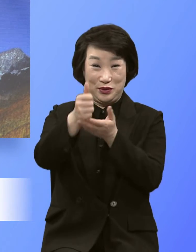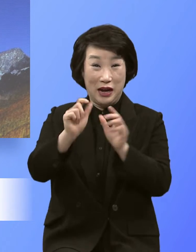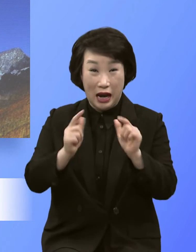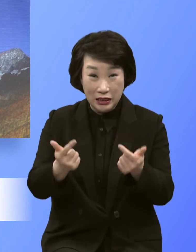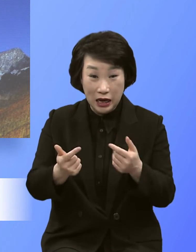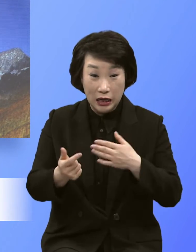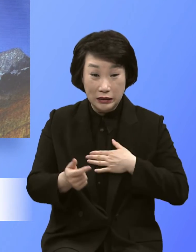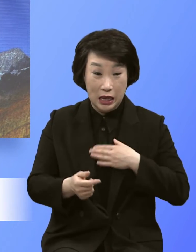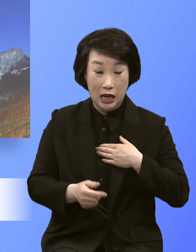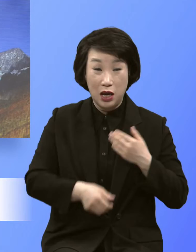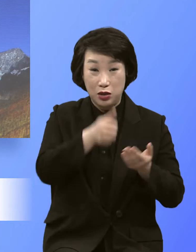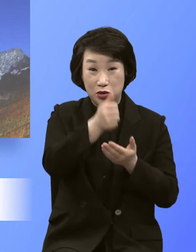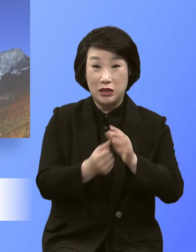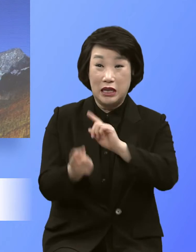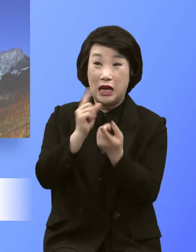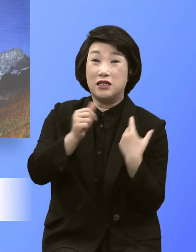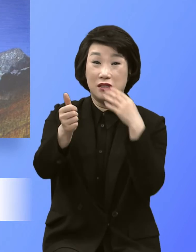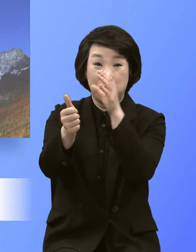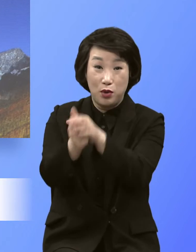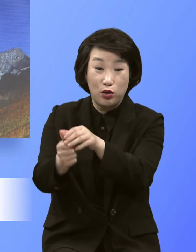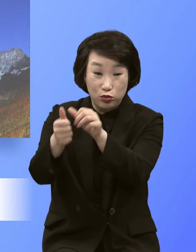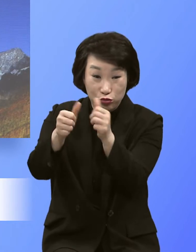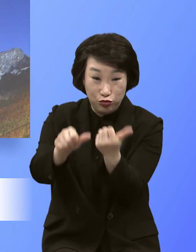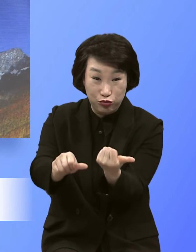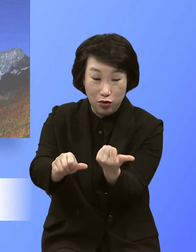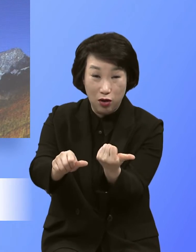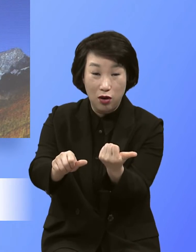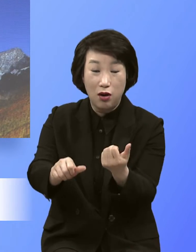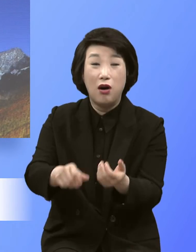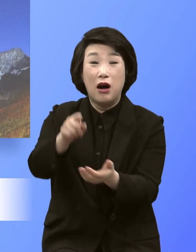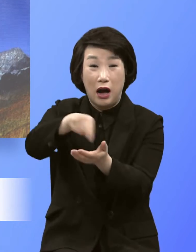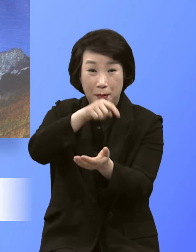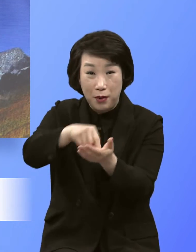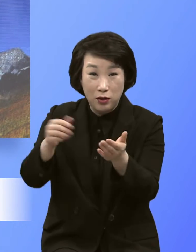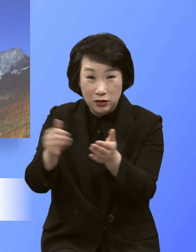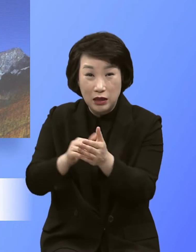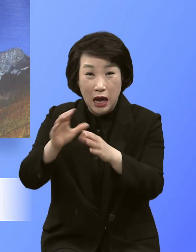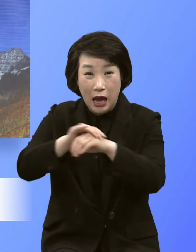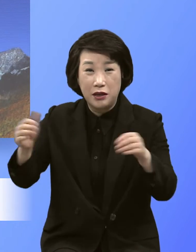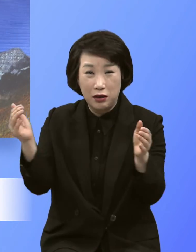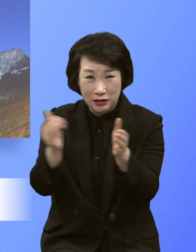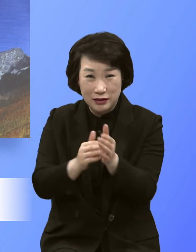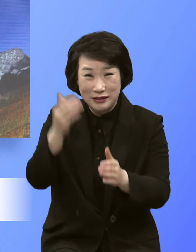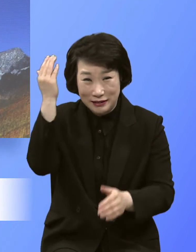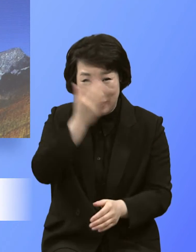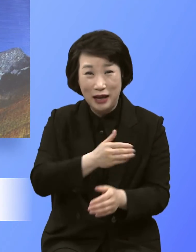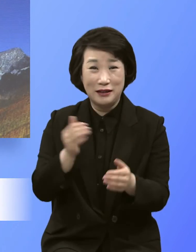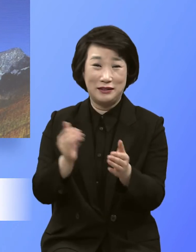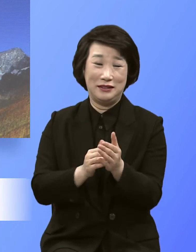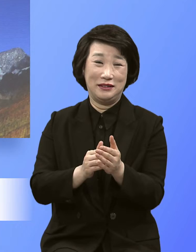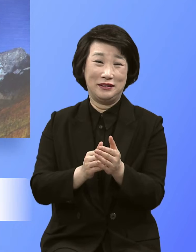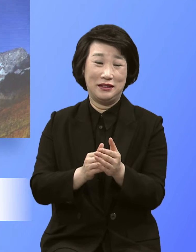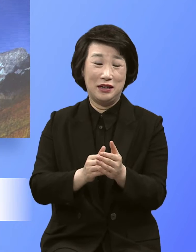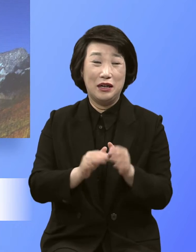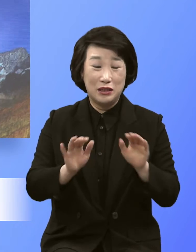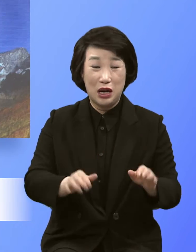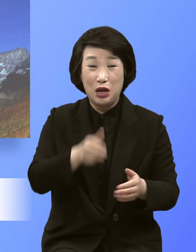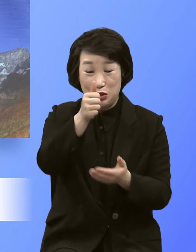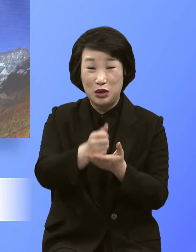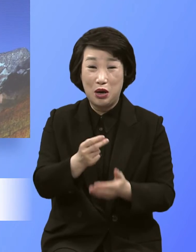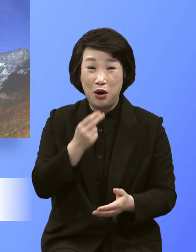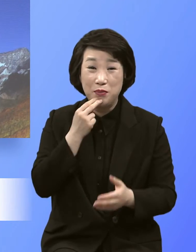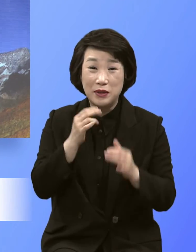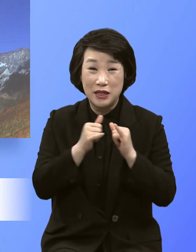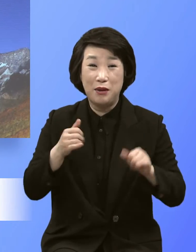대신 내 죄를 짊어지고 대신 죽어서 갚아서 해결해버리고 죄가 없는